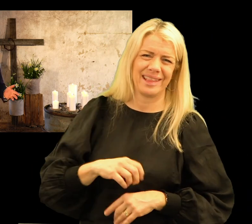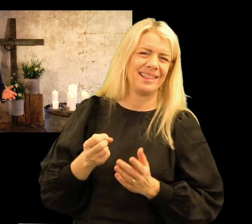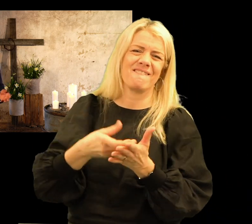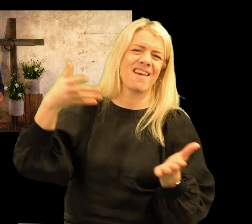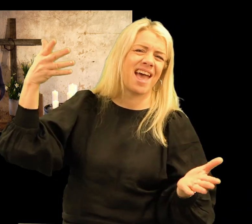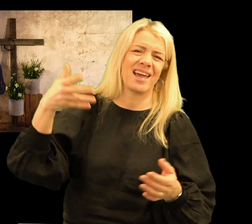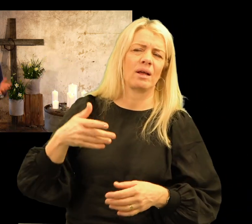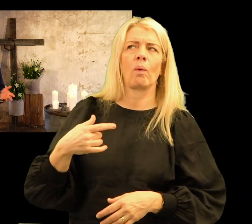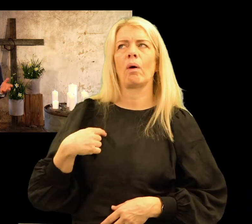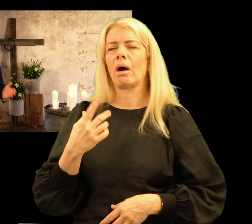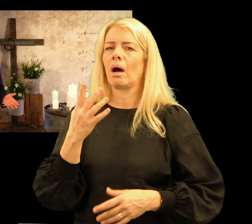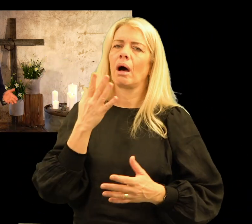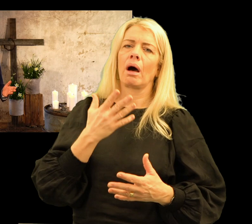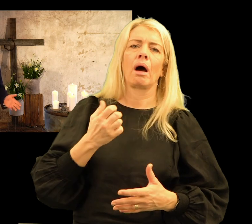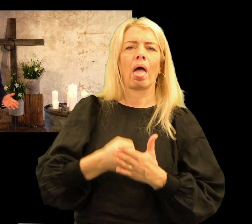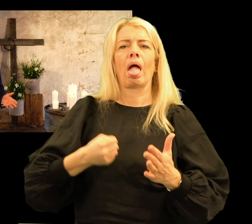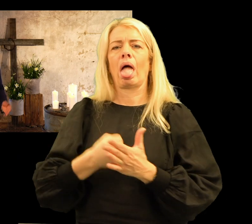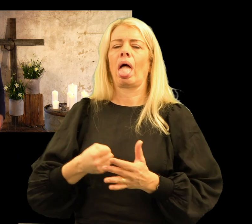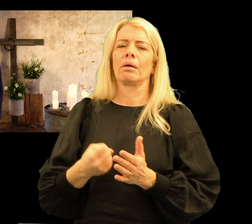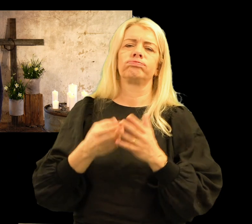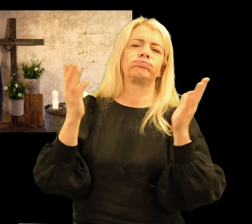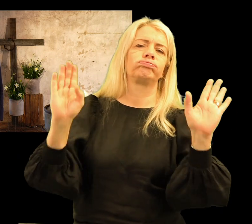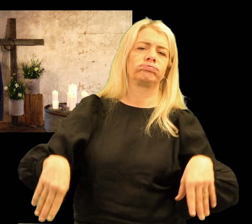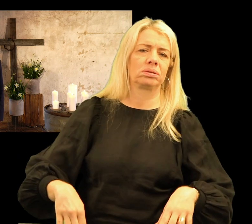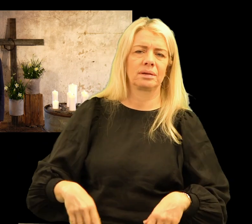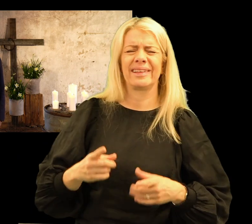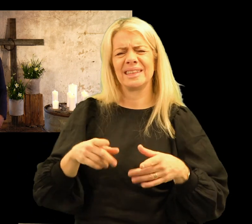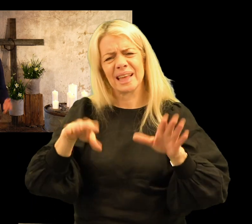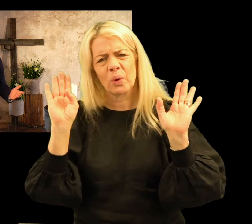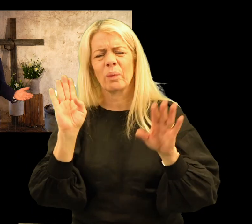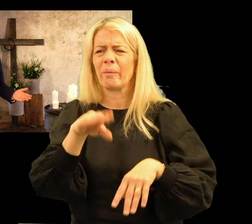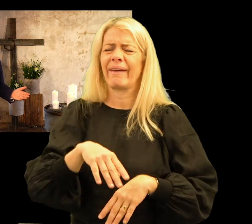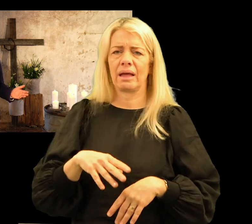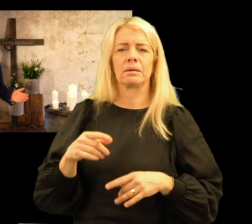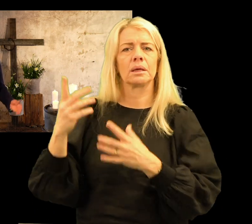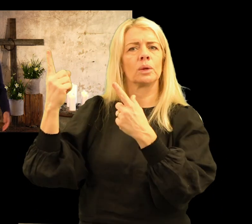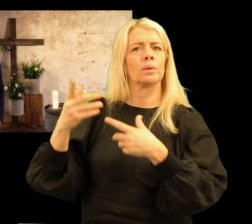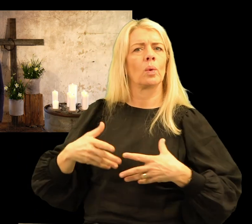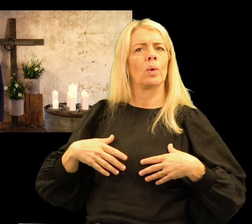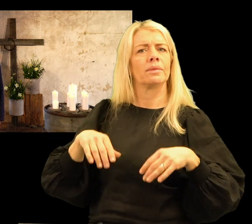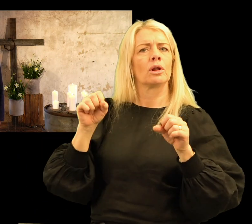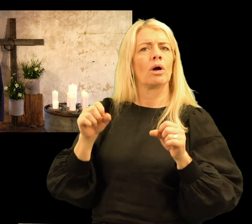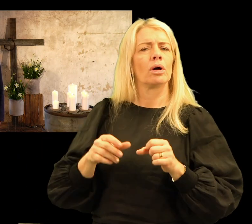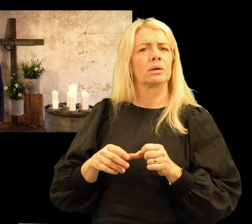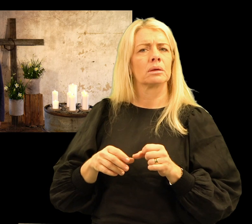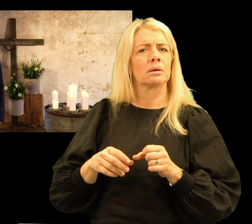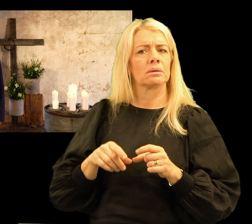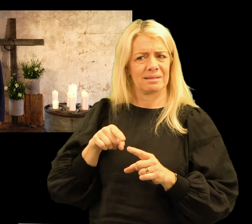Jesus, det går ju inte. Det är inte värt mödan att kämpa för det här. Att vi ska ge upp uppdraget på